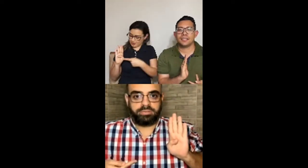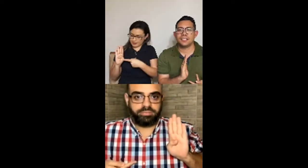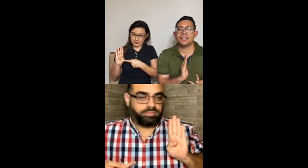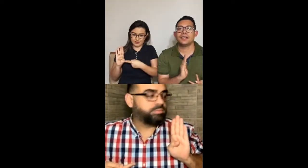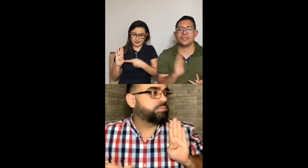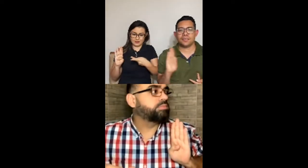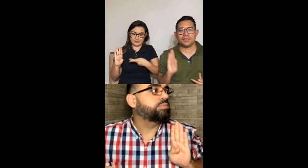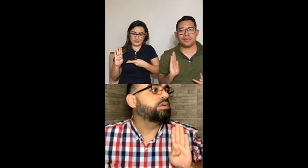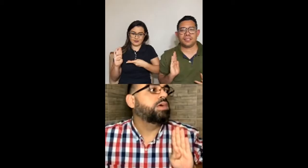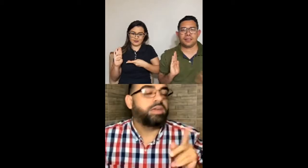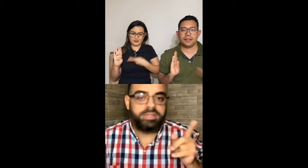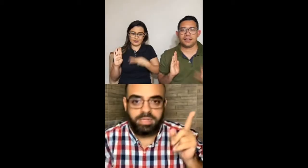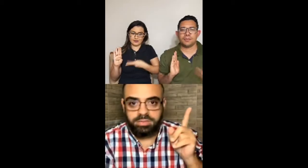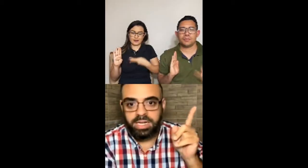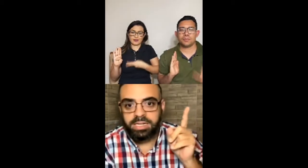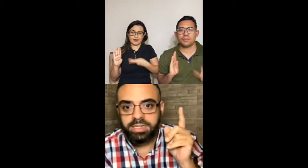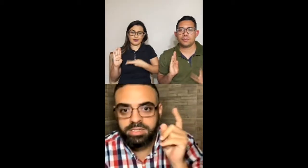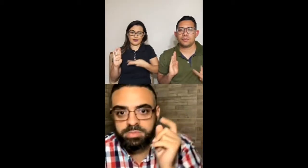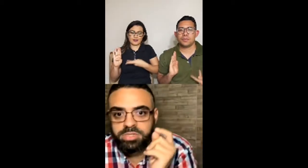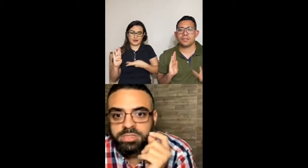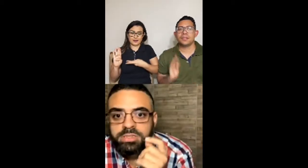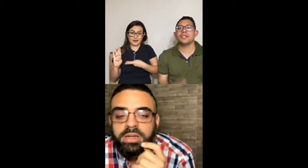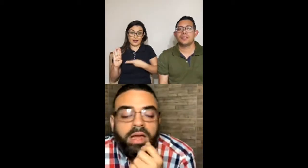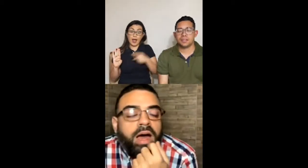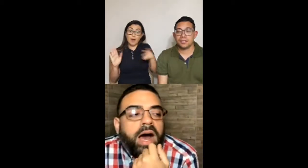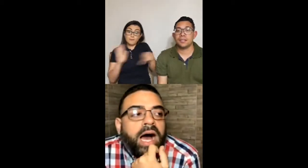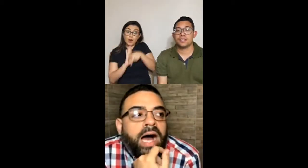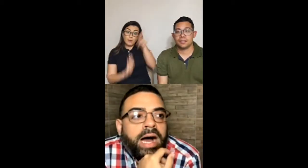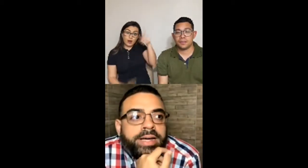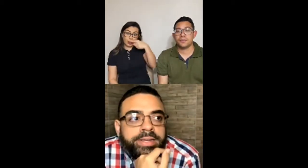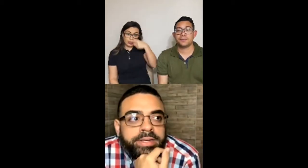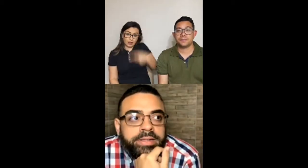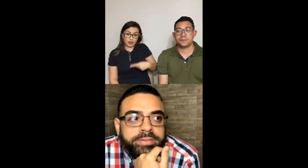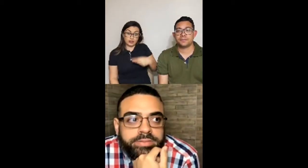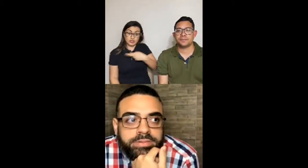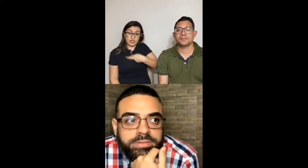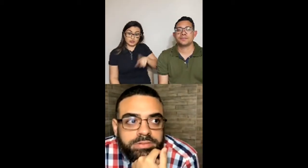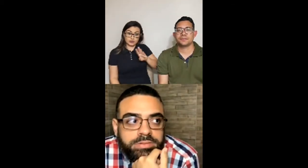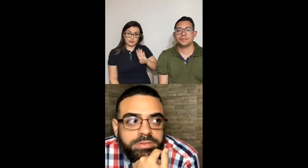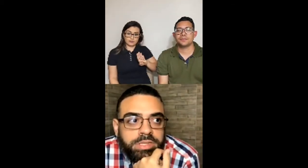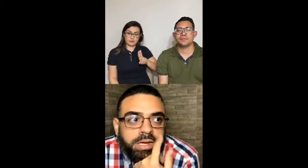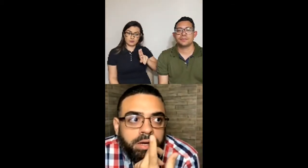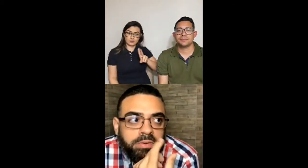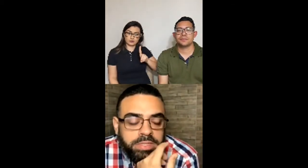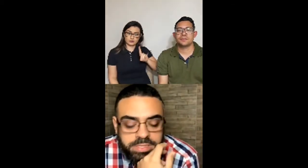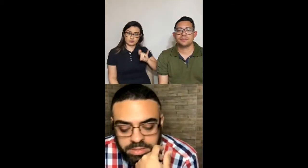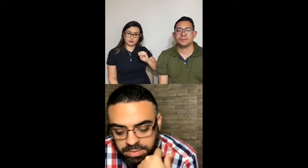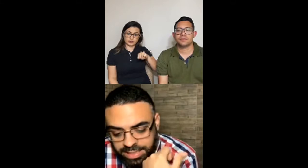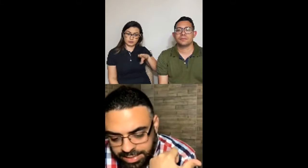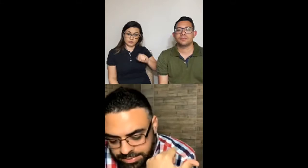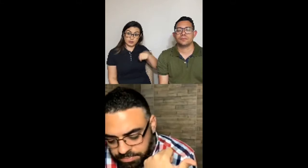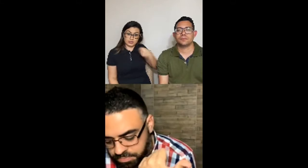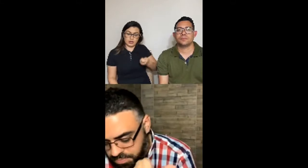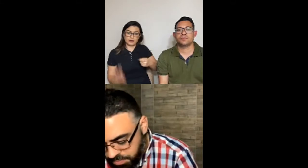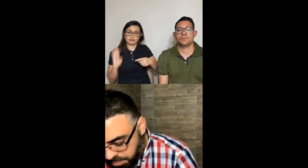Budista. P no peito e B aqui, ó. Esse é o tailandês e